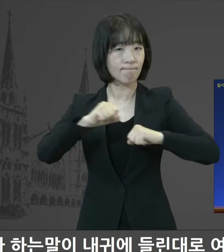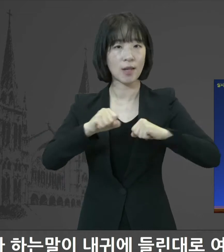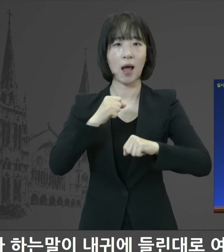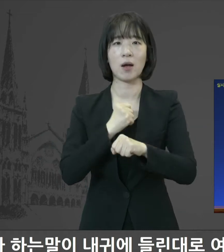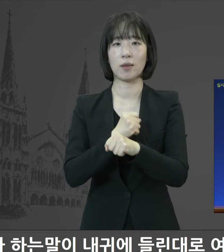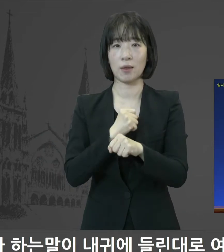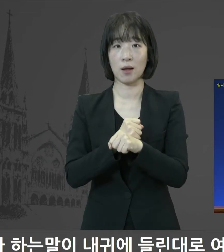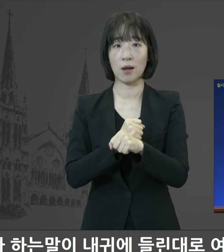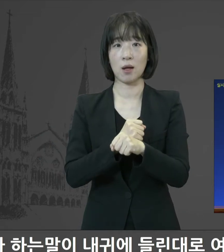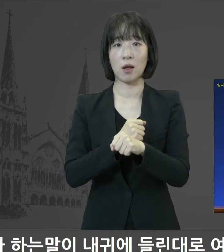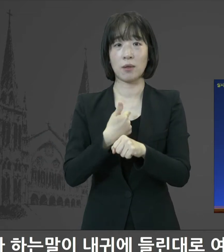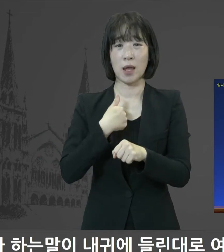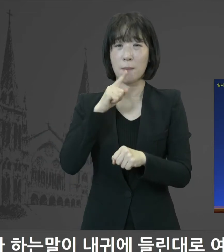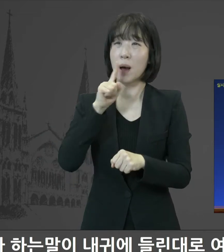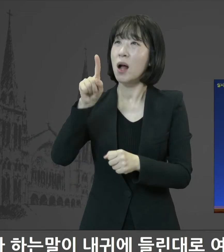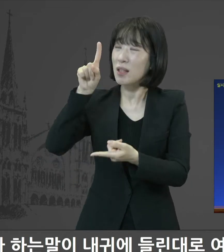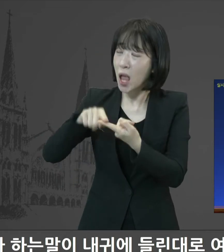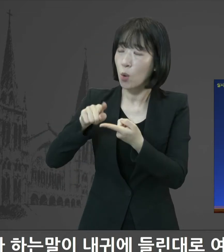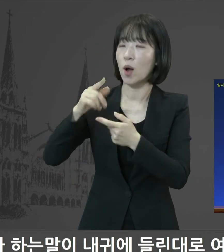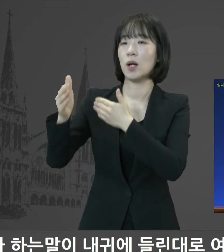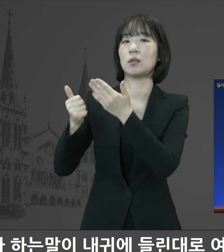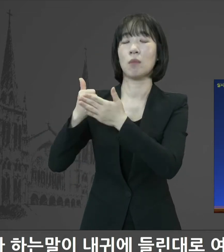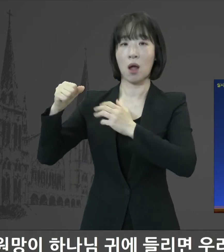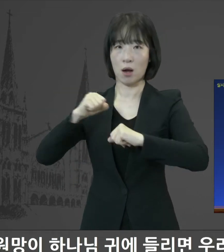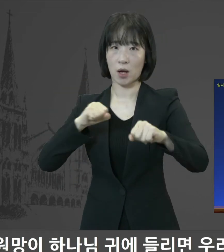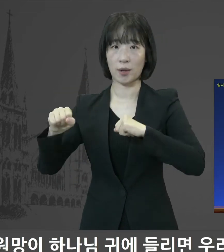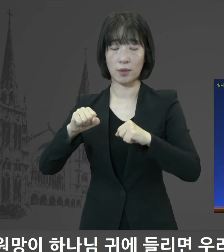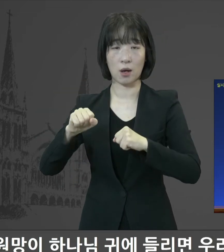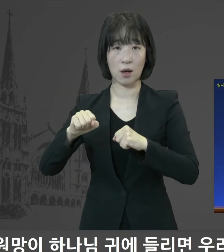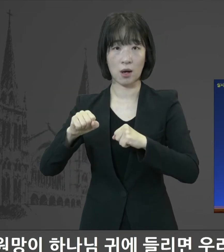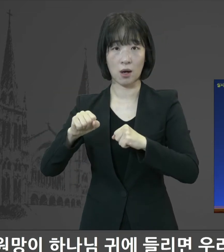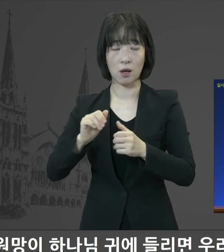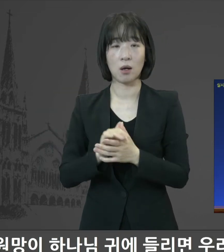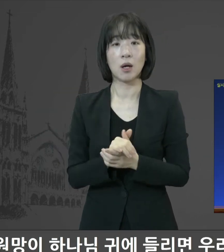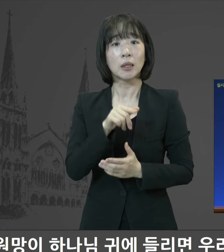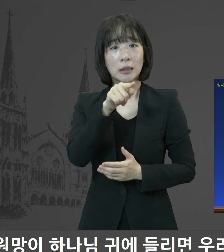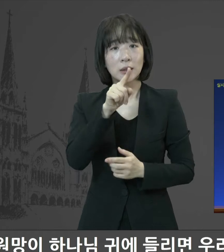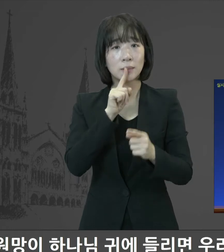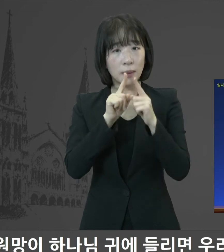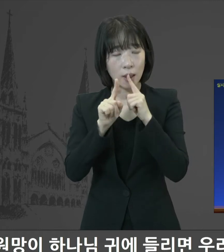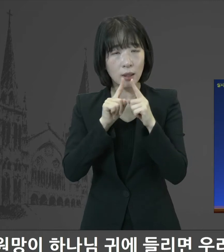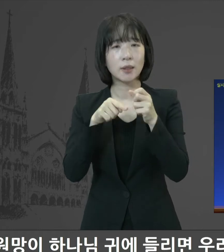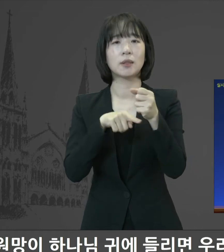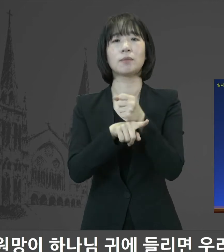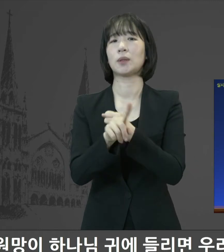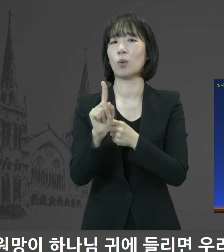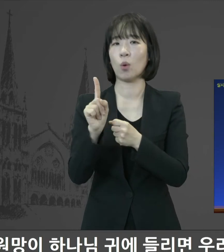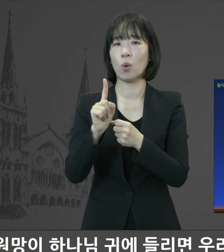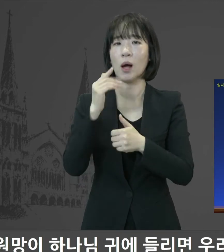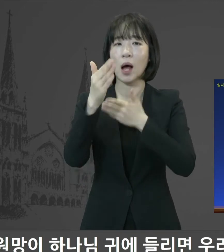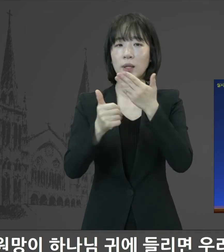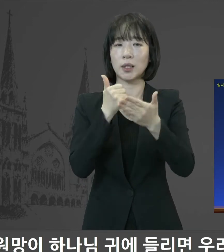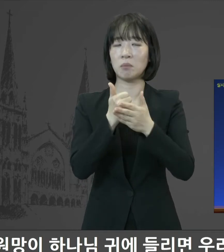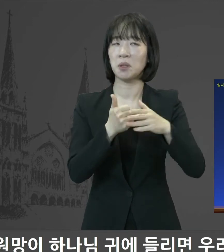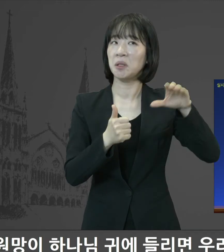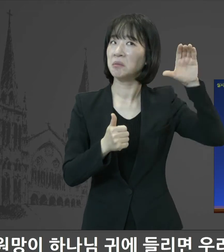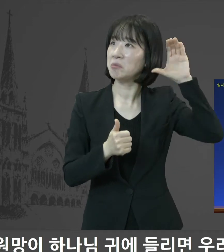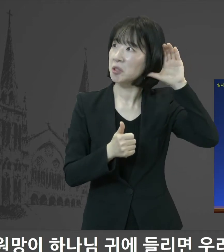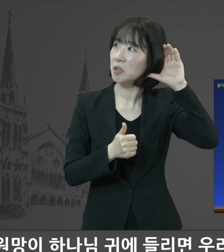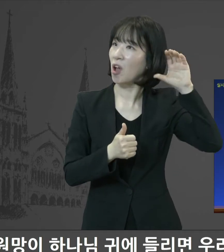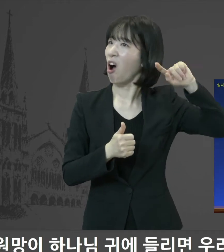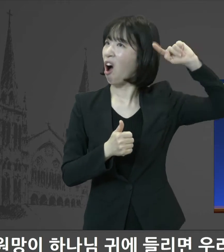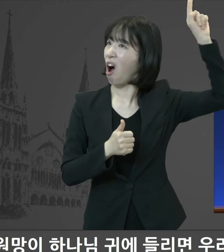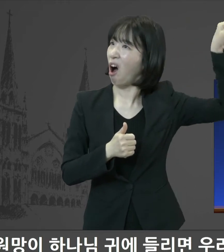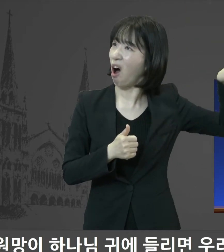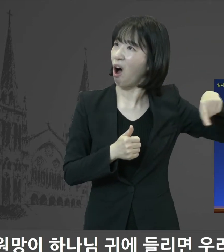원망하는 그대로 행하시겠다는 겁니다. 이 말씀은 하나님이 듣는 귀가 너무 좋으셔서 내